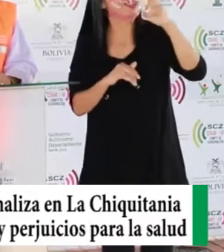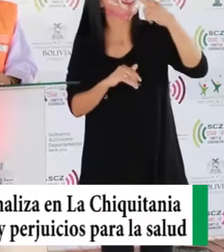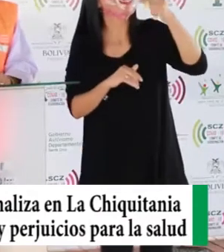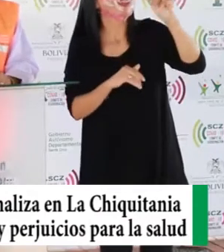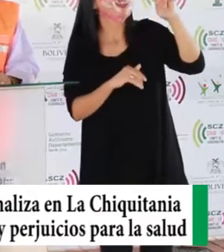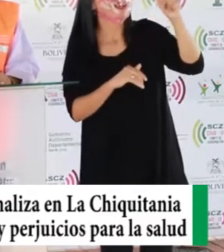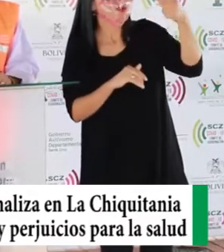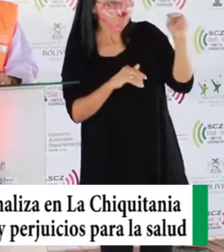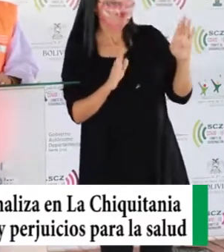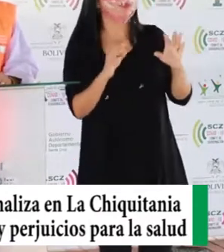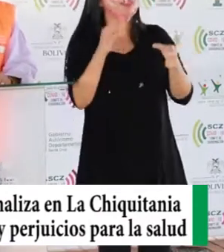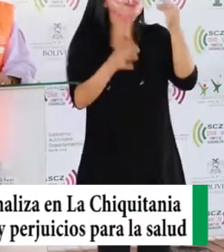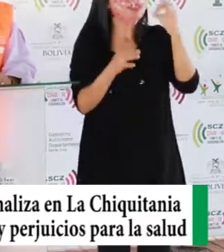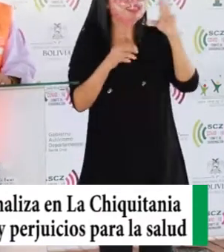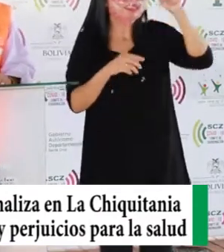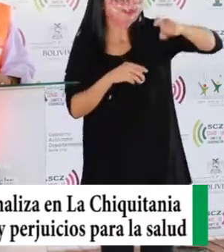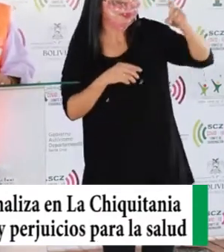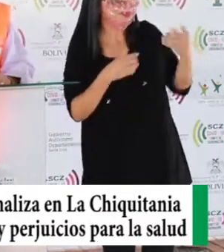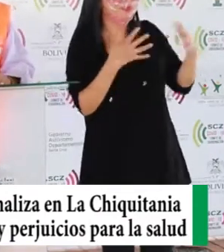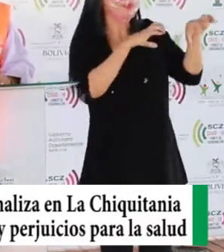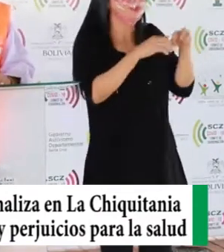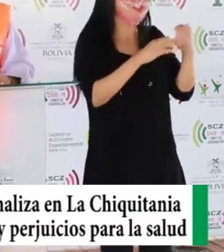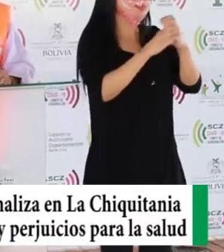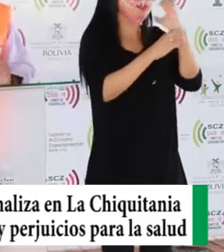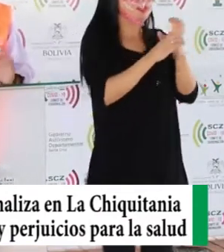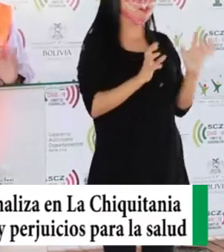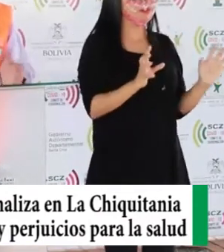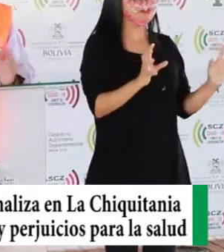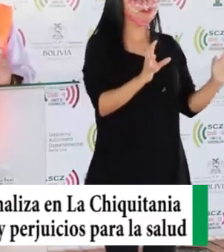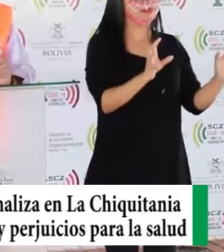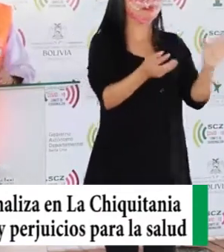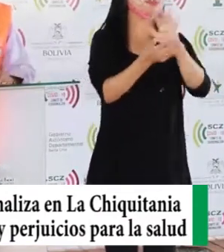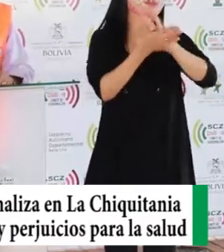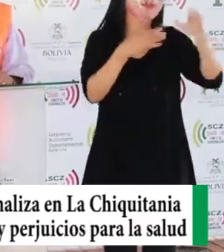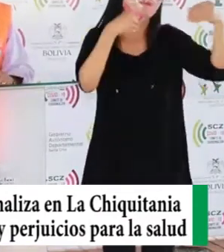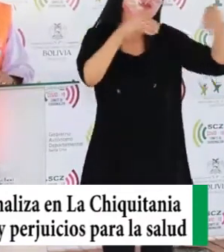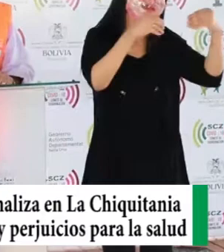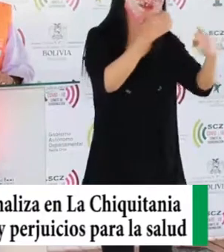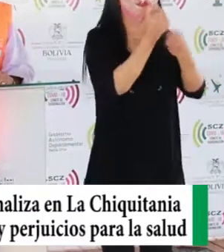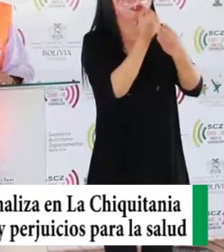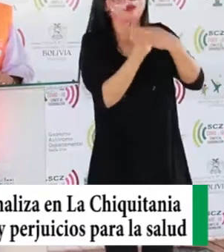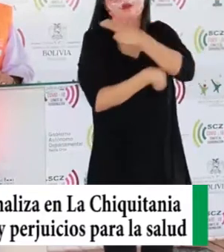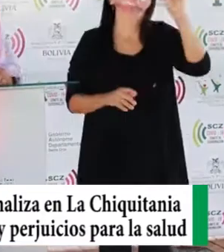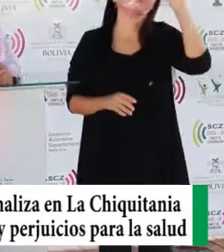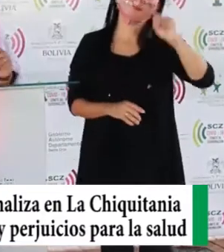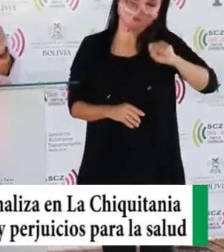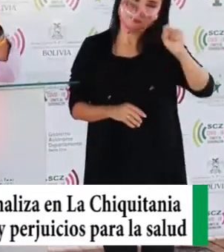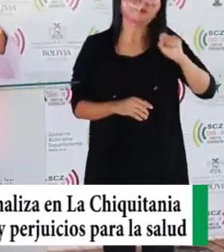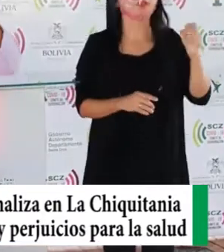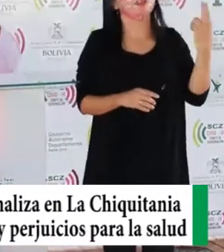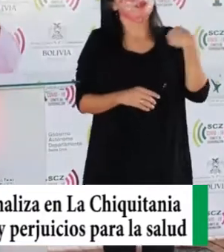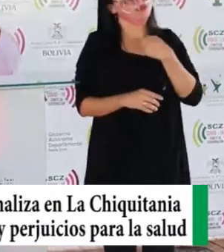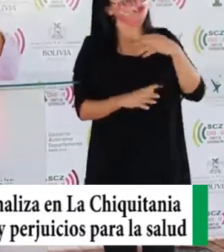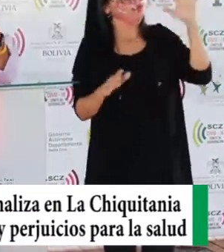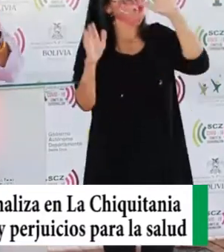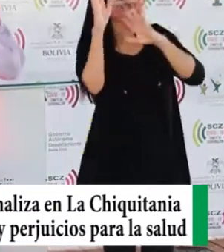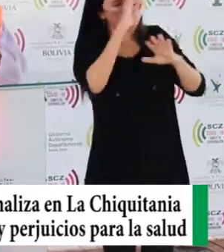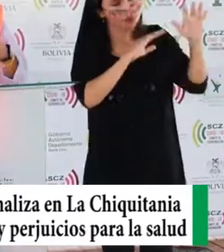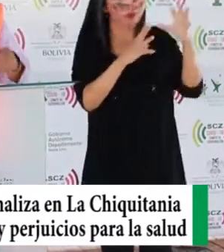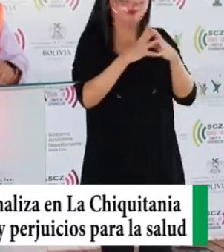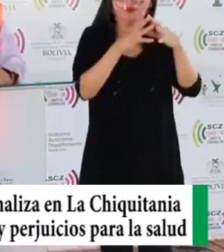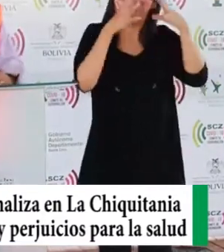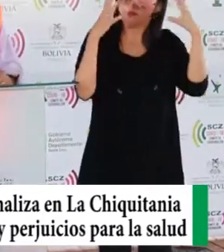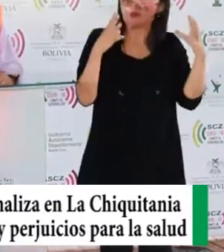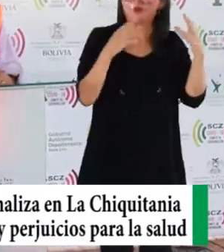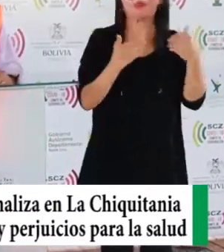donde se necesite vamos a hacer la desinfección y descontaminación de mercados, bancos y hospitales. Nos preocupa bastante porque,